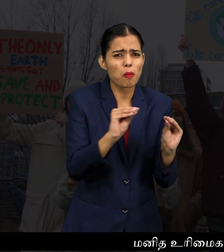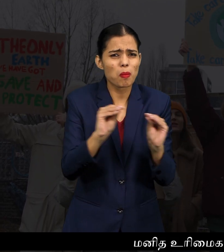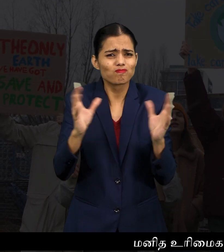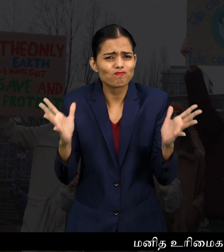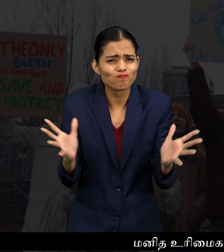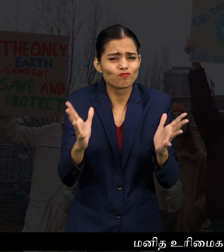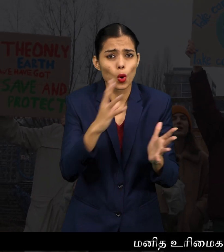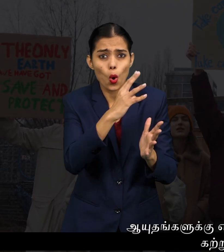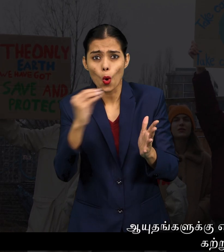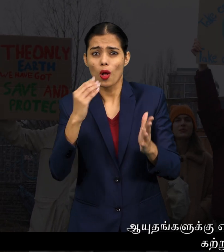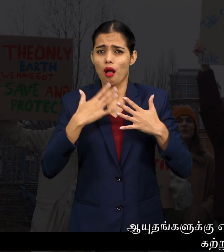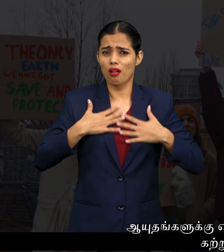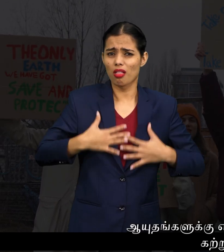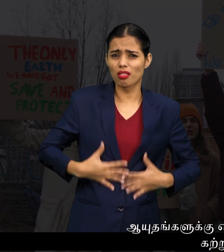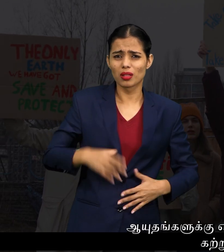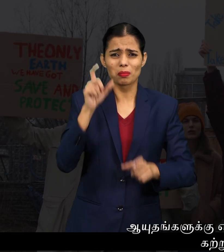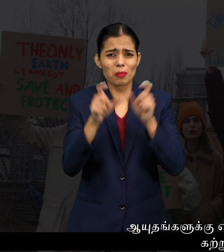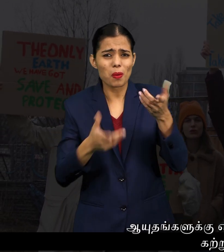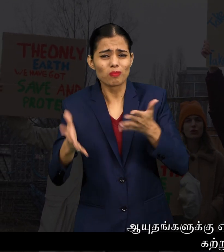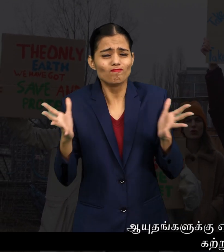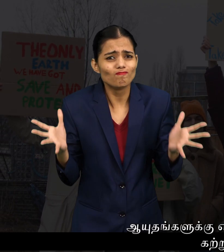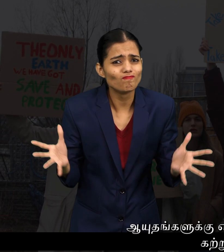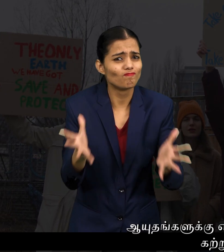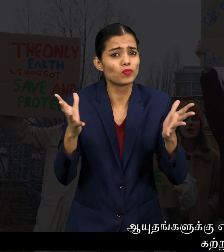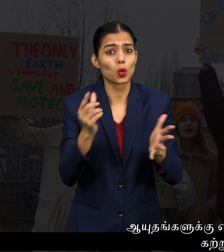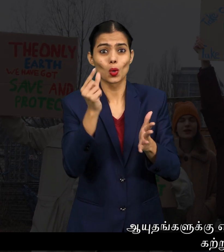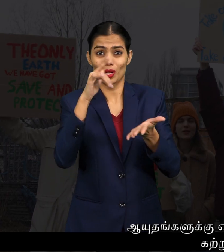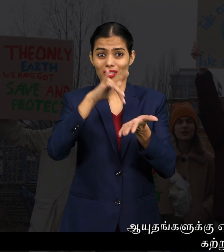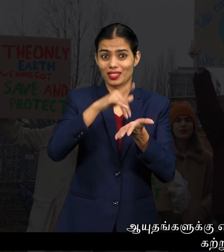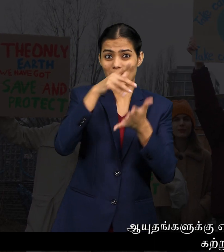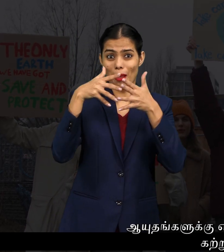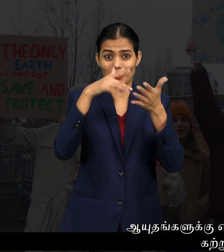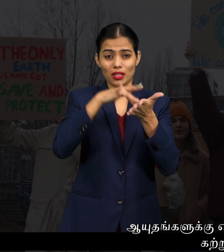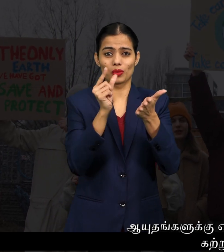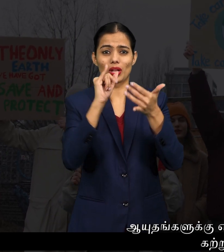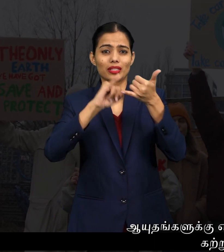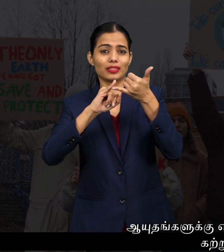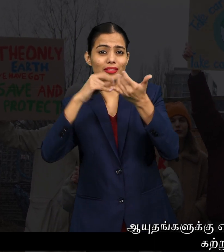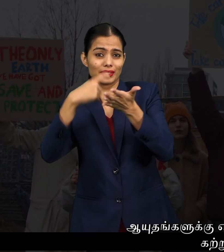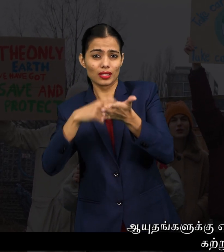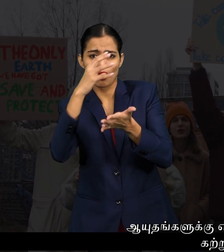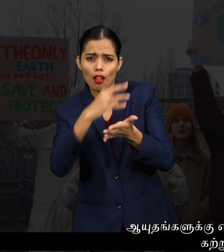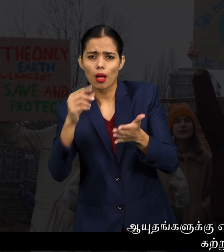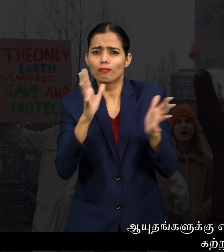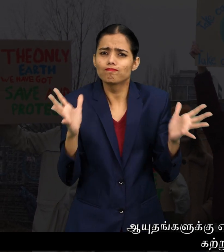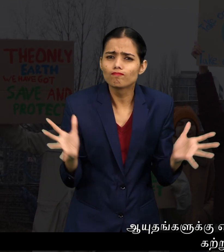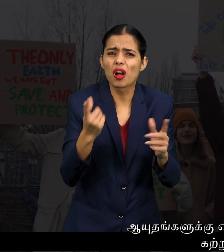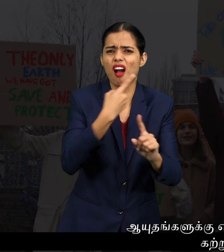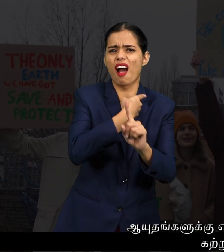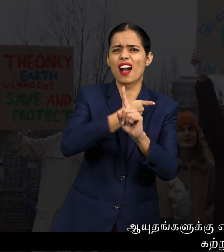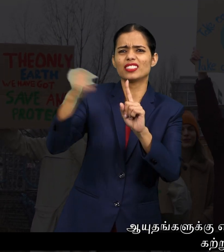இயக்கங்கள் மற்றும் அணு ஆயுதங்களுக்கு எதிரான இயக்கம் பற்றி நீங்கள் கற்றுக்கொண்டீர்கள்.